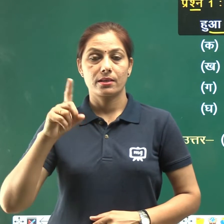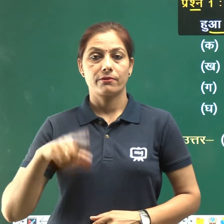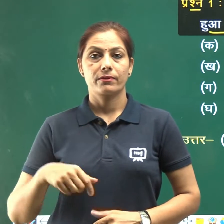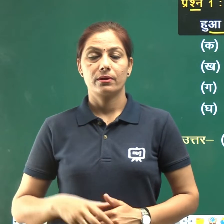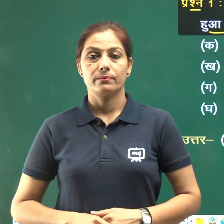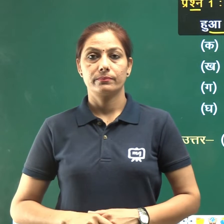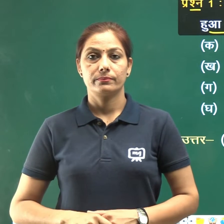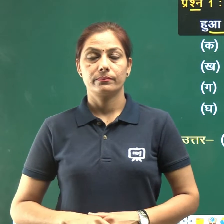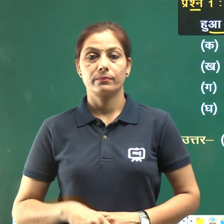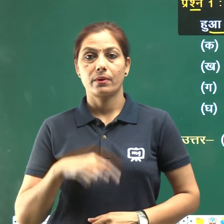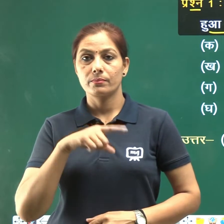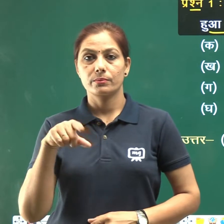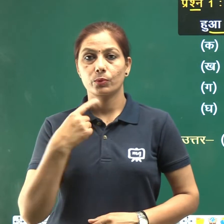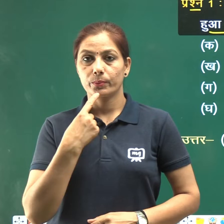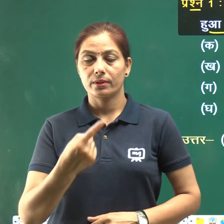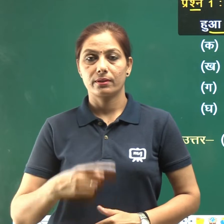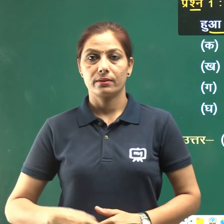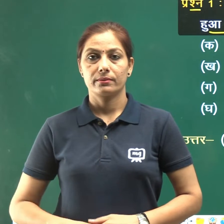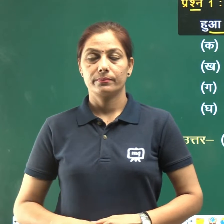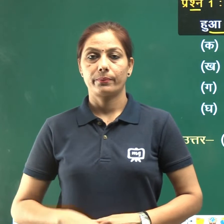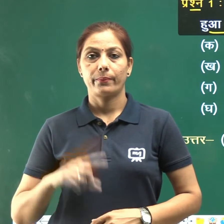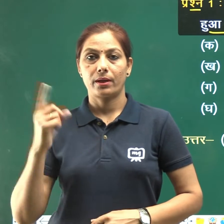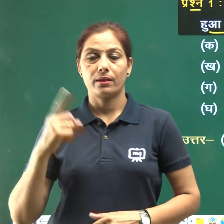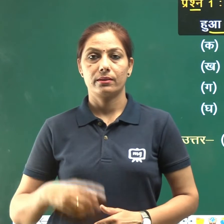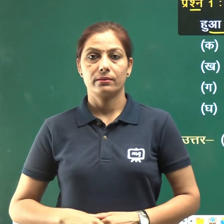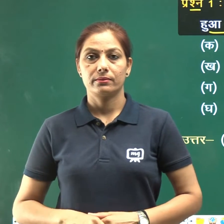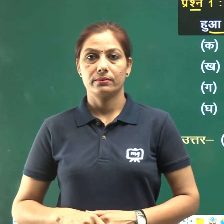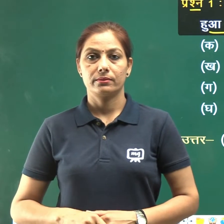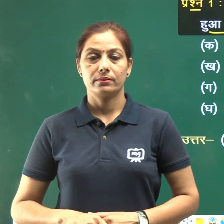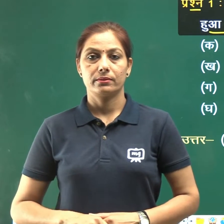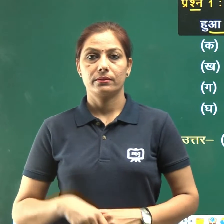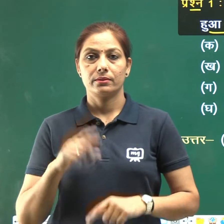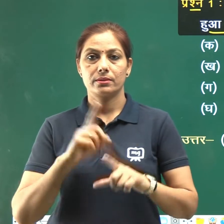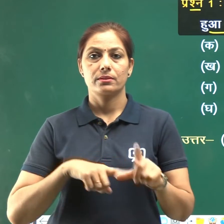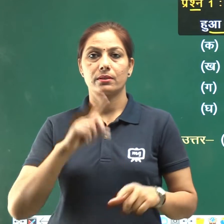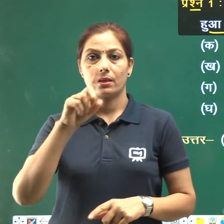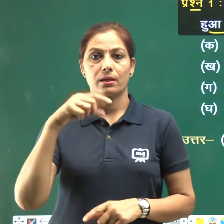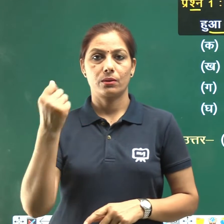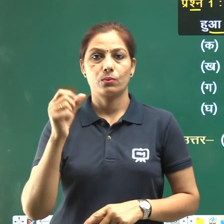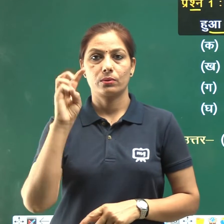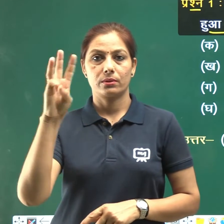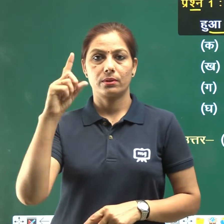विकल्प आपको बताना है। पहला सन 1931 में,